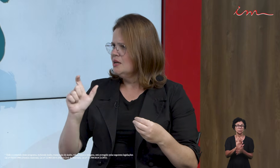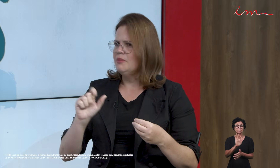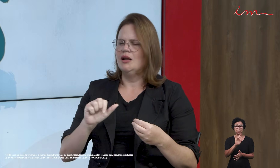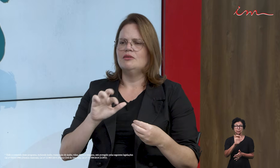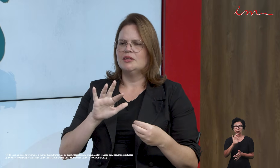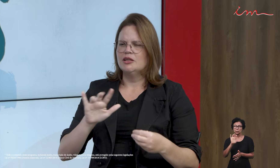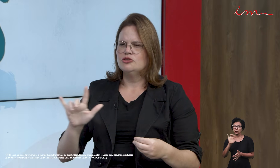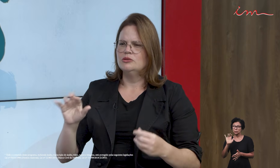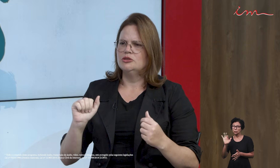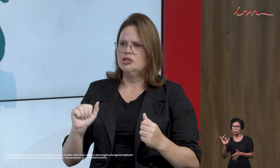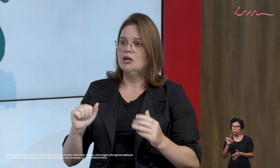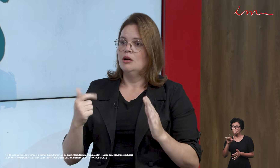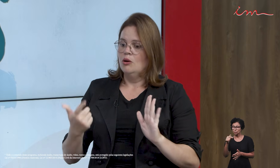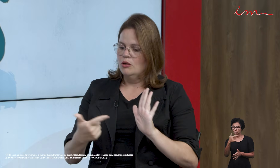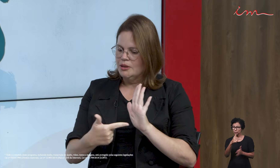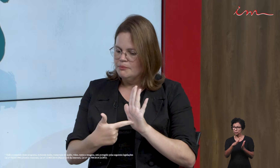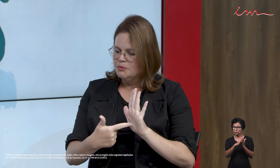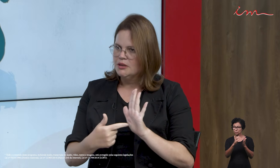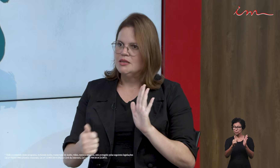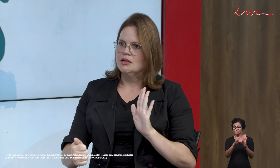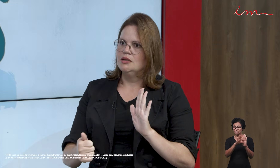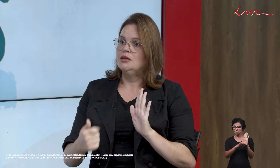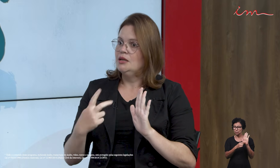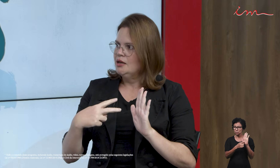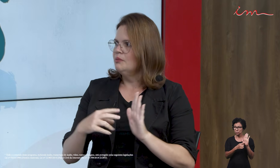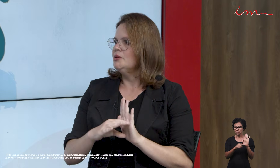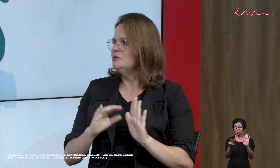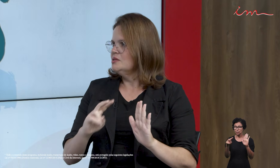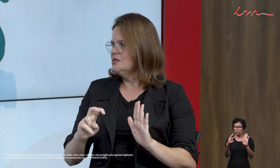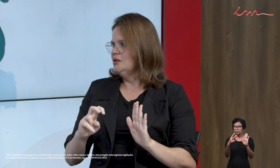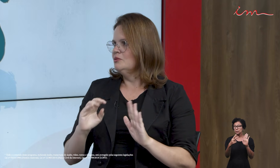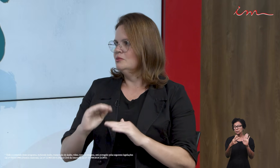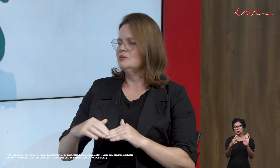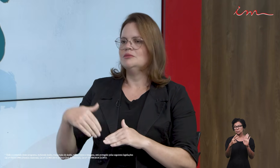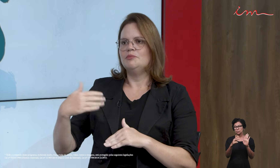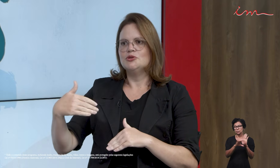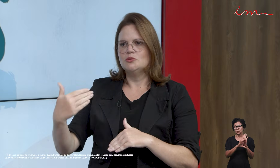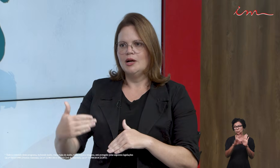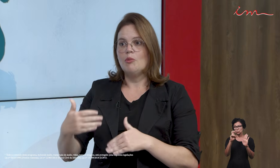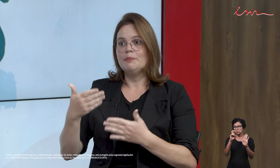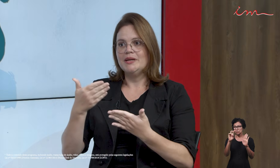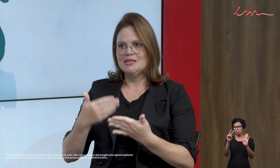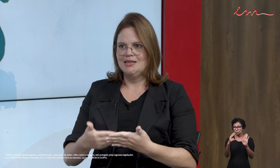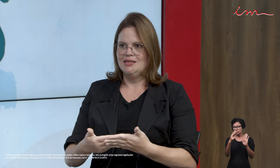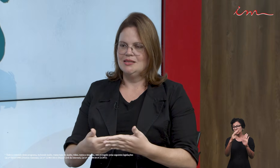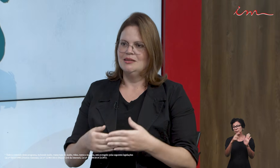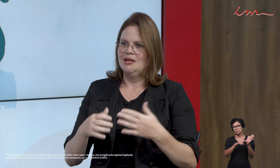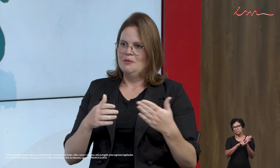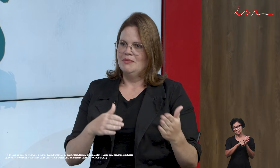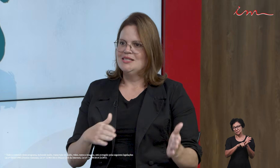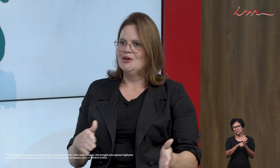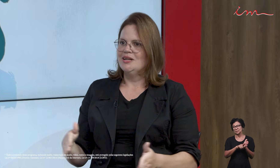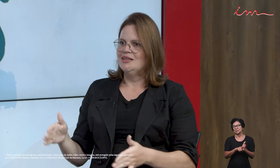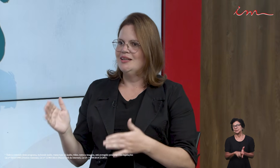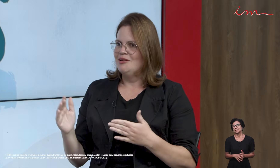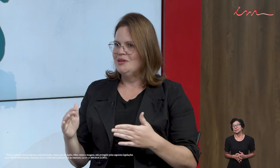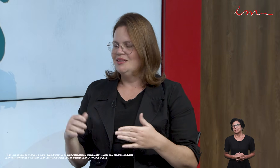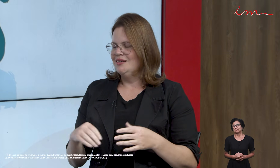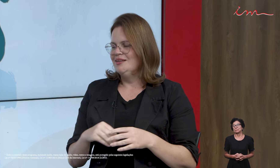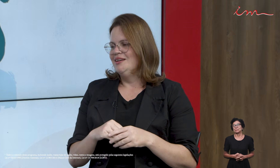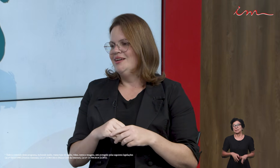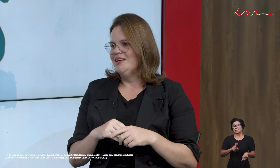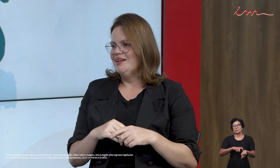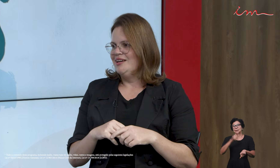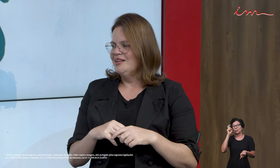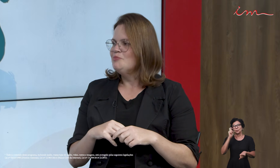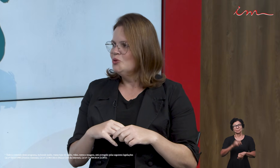depois, fazer a palavra da teologia. Na Bíblia está isso aqui, lê capítulo 5, depois com calma pesquisa, mas na hora ali da